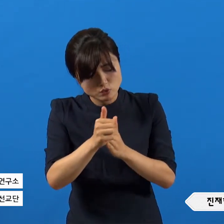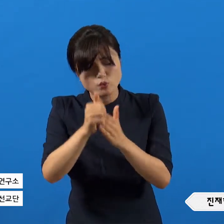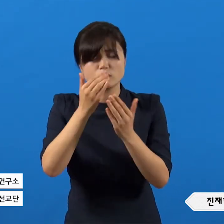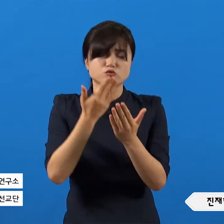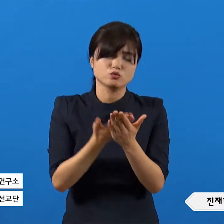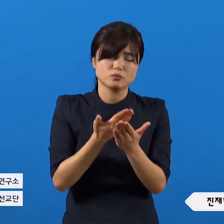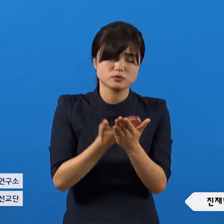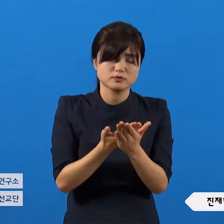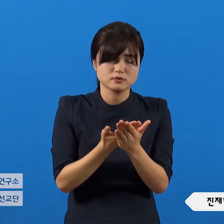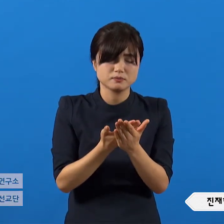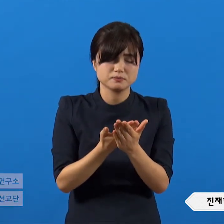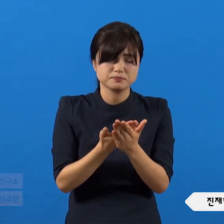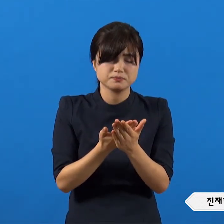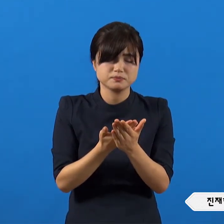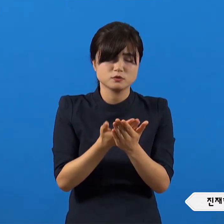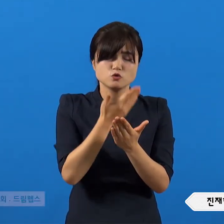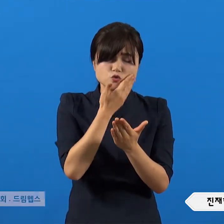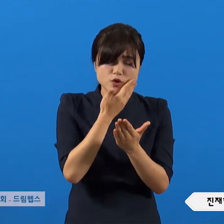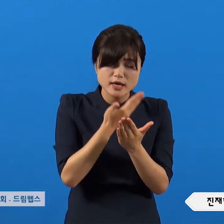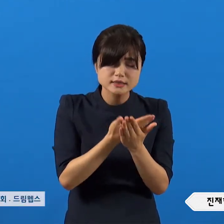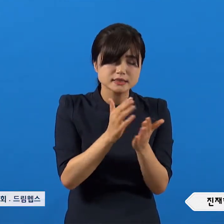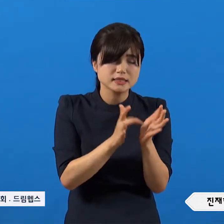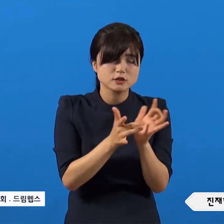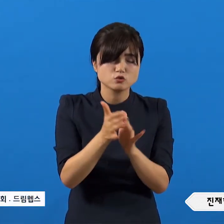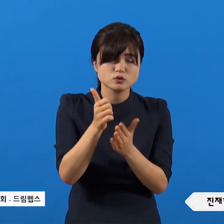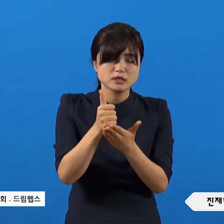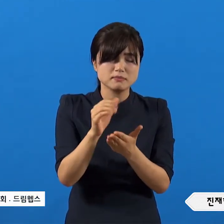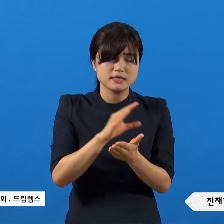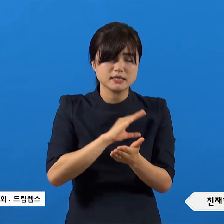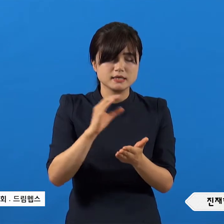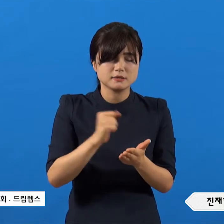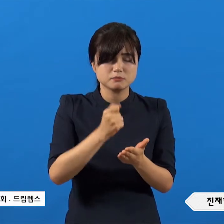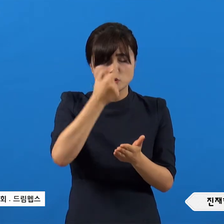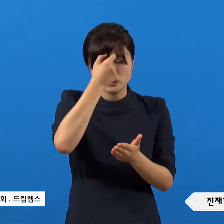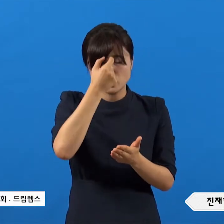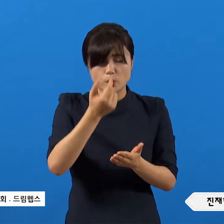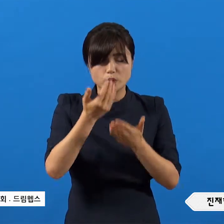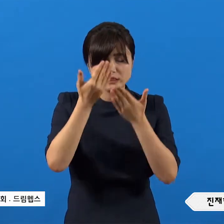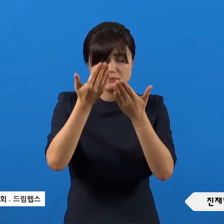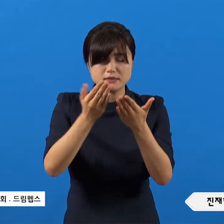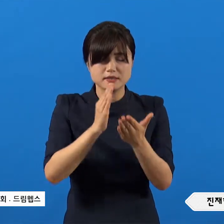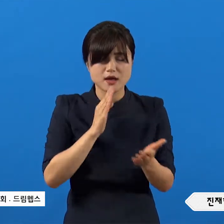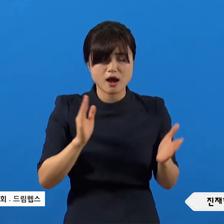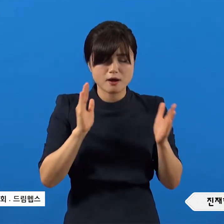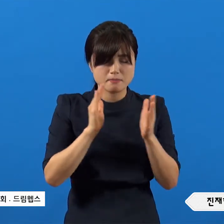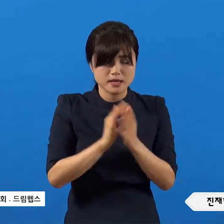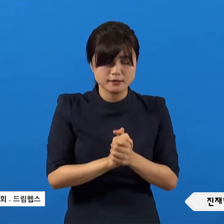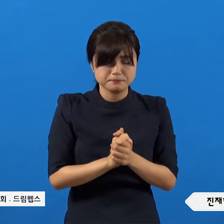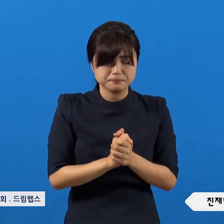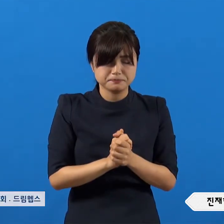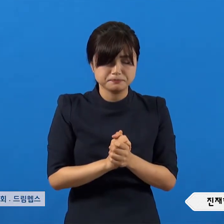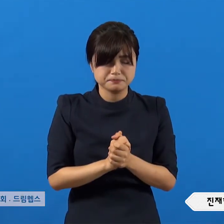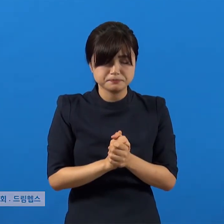주옵소서. 귀하신 예수님의 이름으로 기도하옵나이다. 아멘.